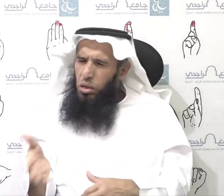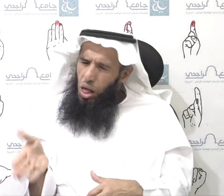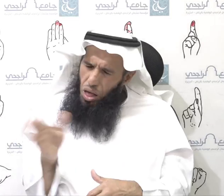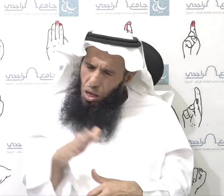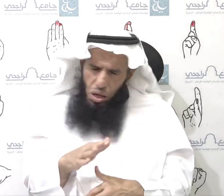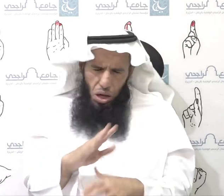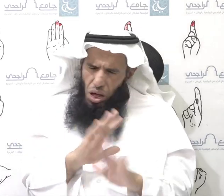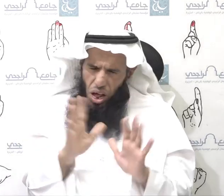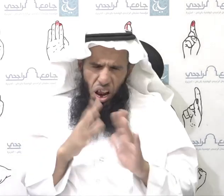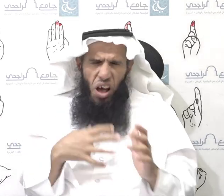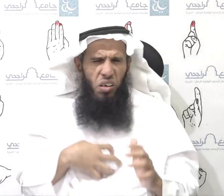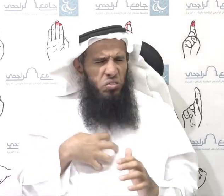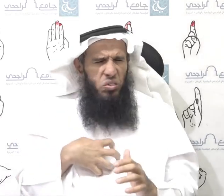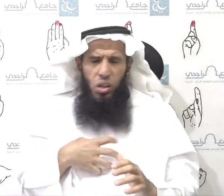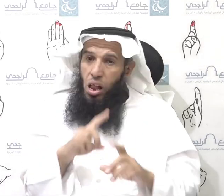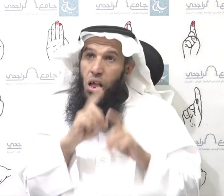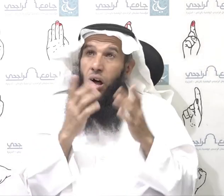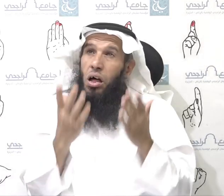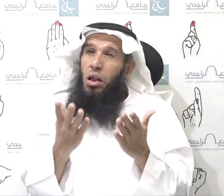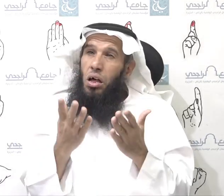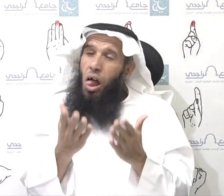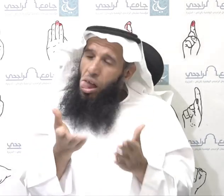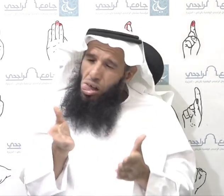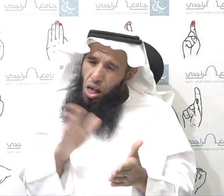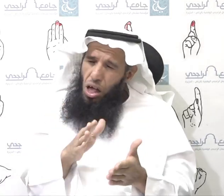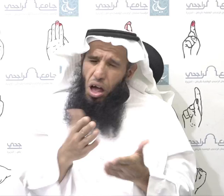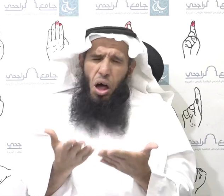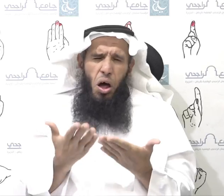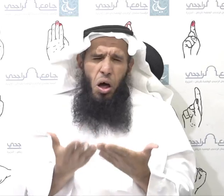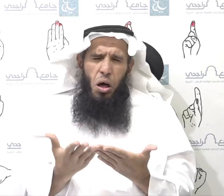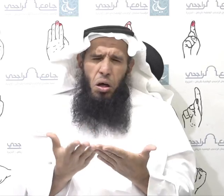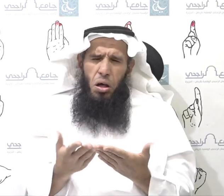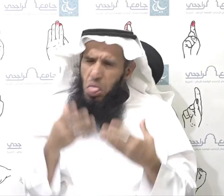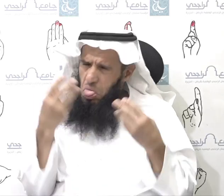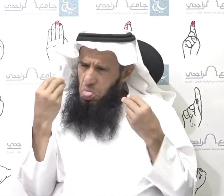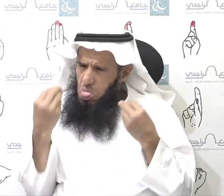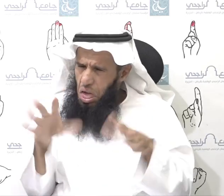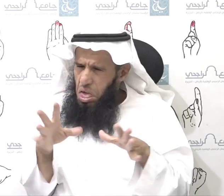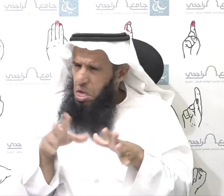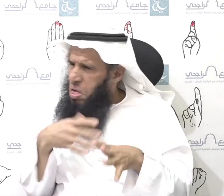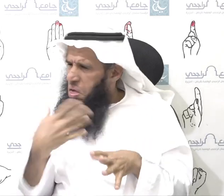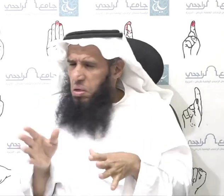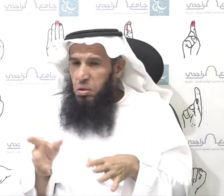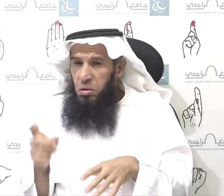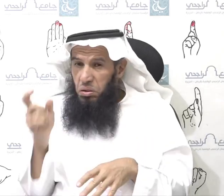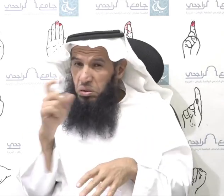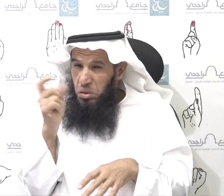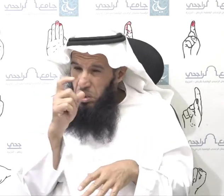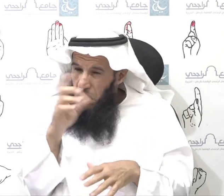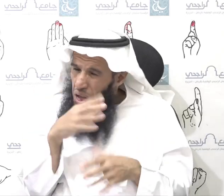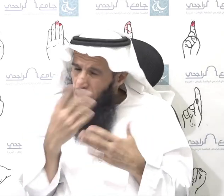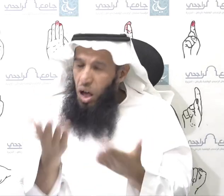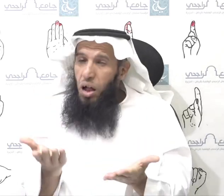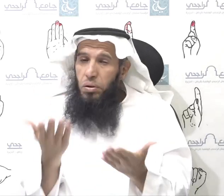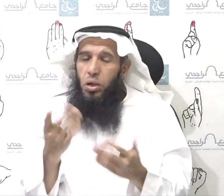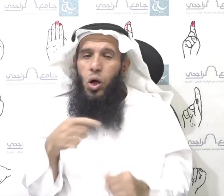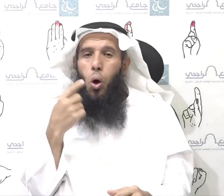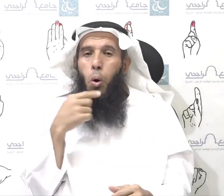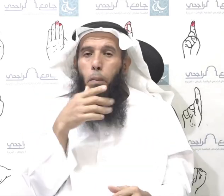مفتون، فاقبضني إليك غير مضيع ولا مفتون. ويقول صلى الله عليه وسلم: